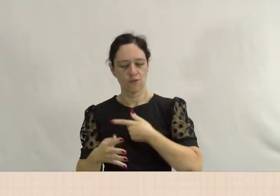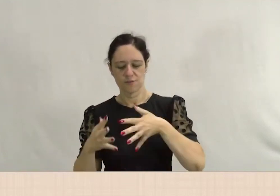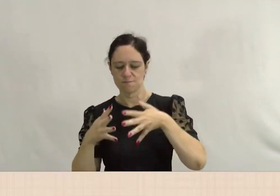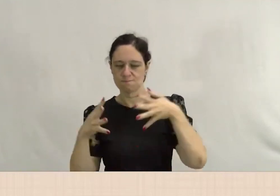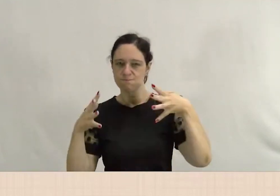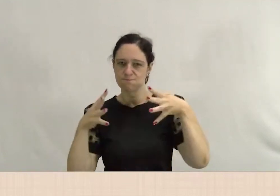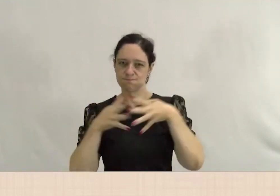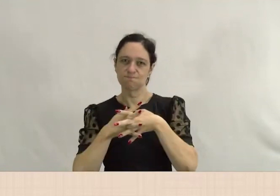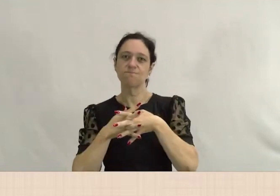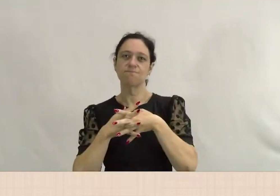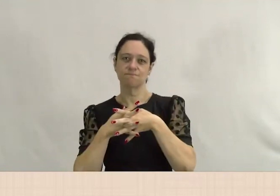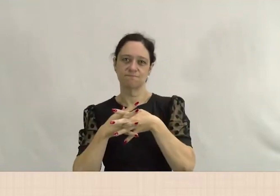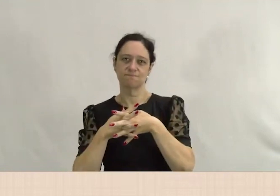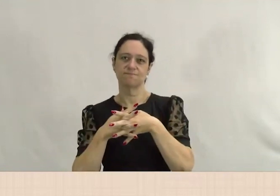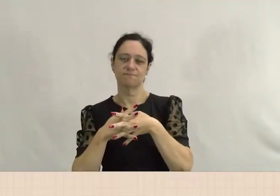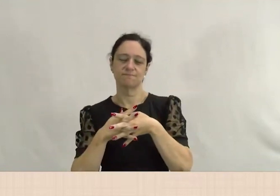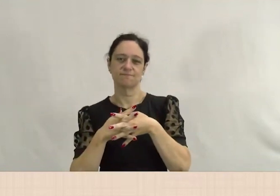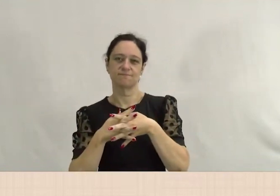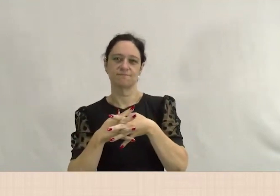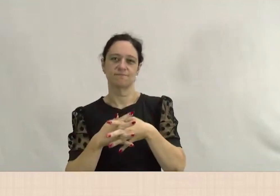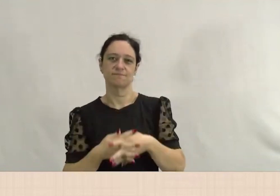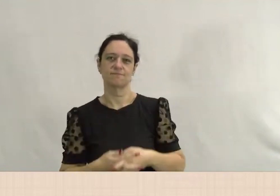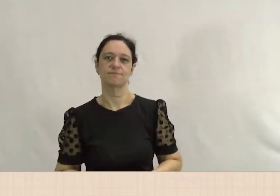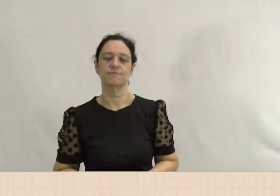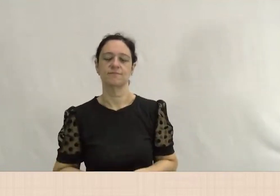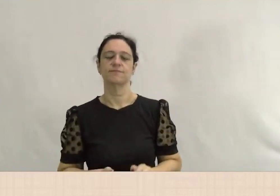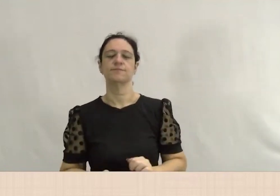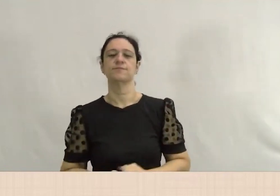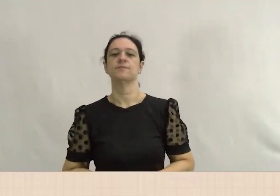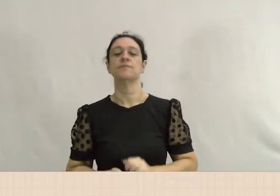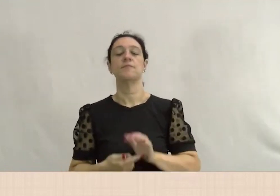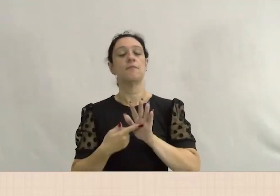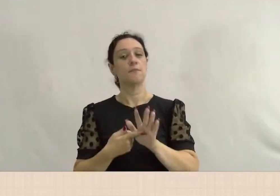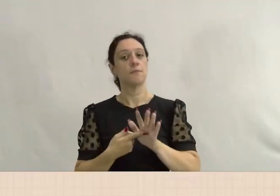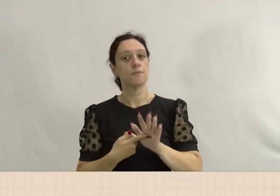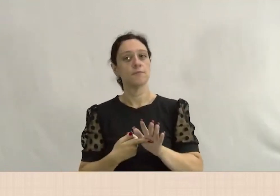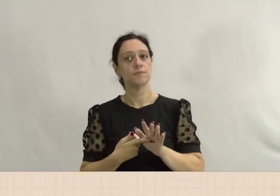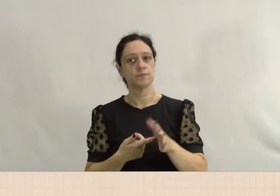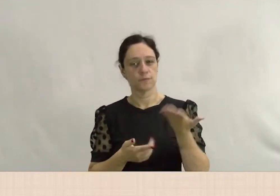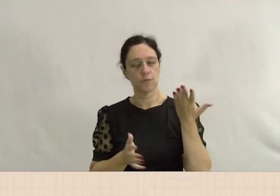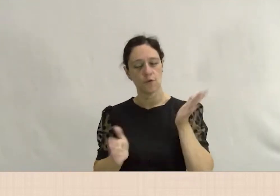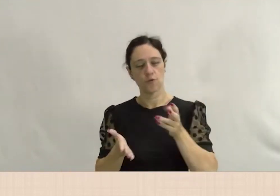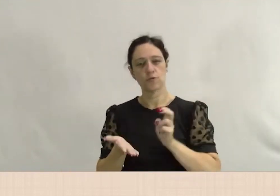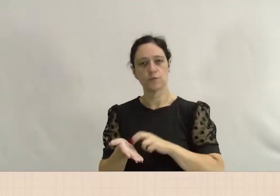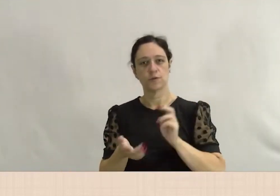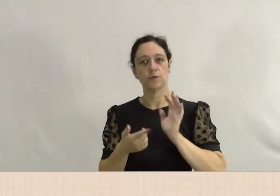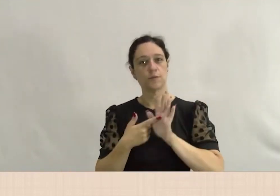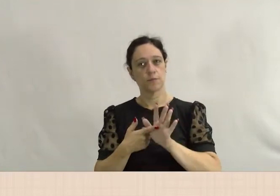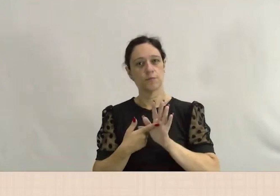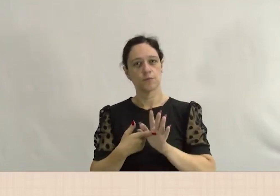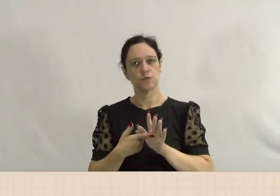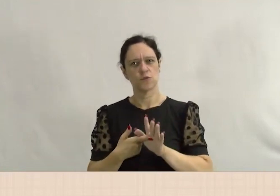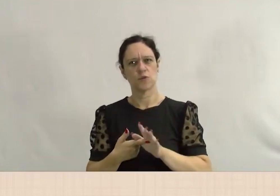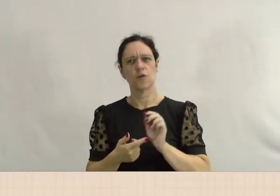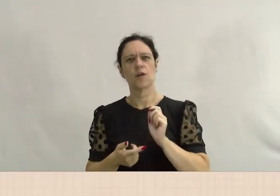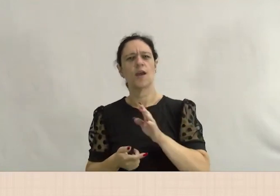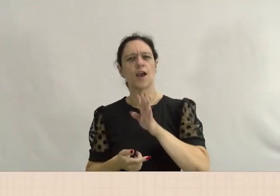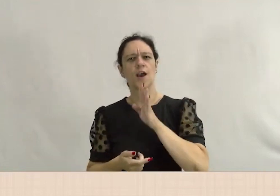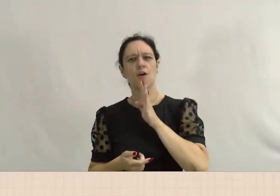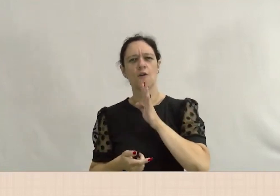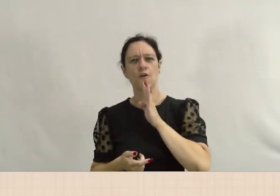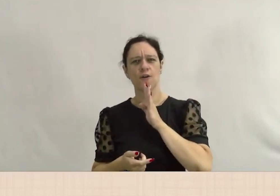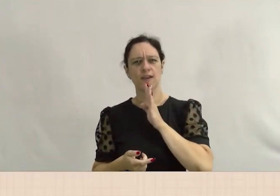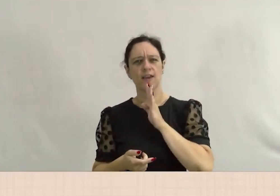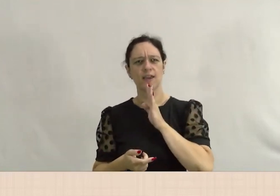entrelaçar. Na abertura eu já falei para vocês, irmãos, quem conhece os princípios de uma